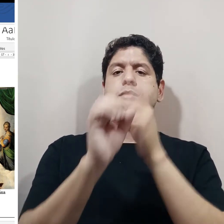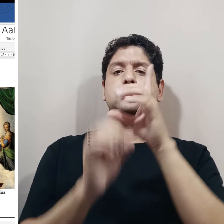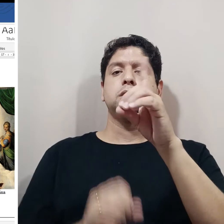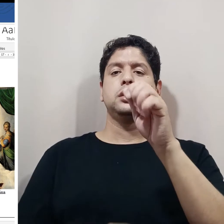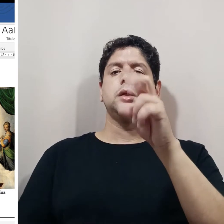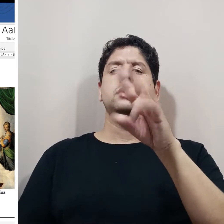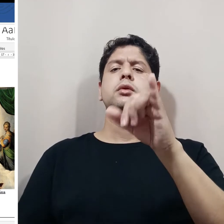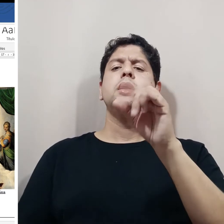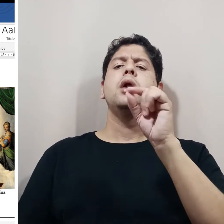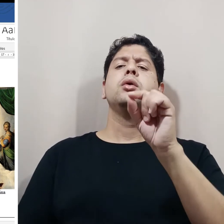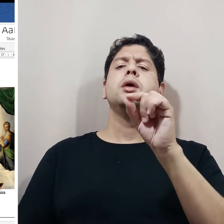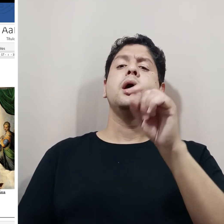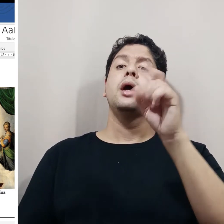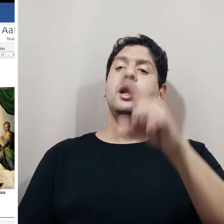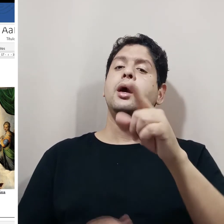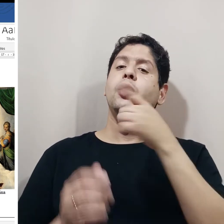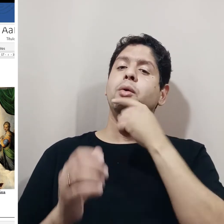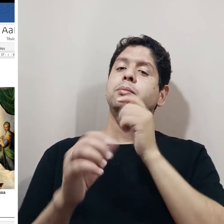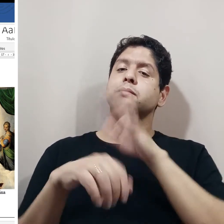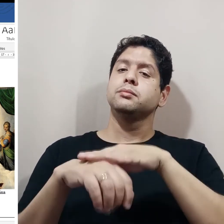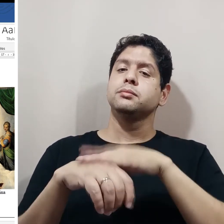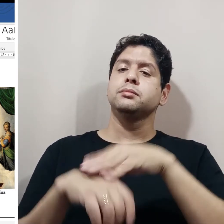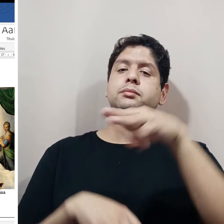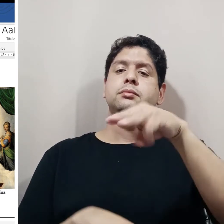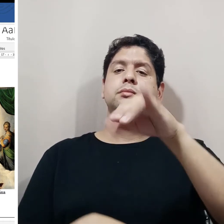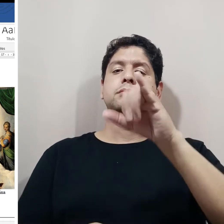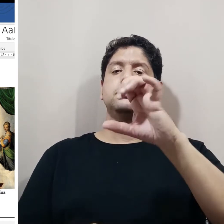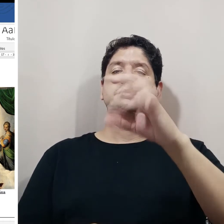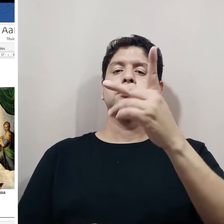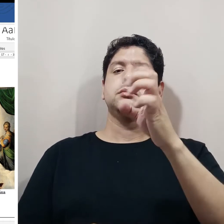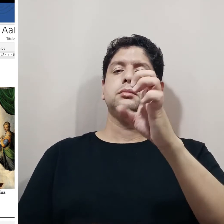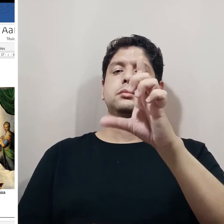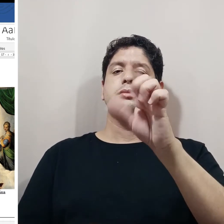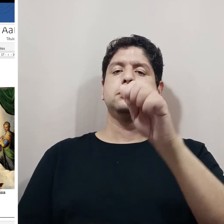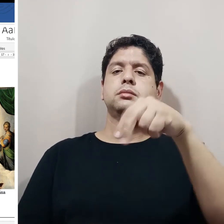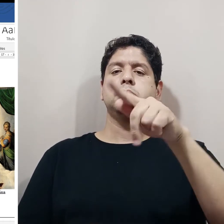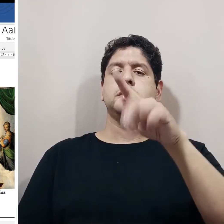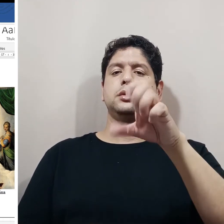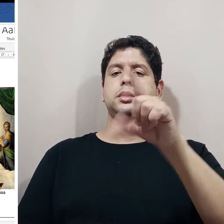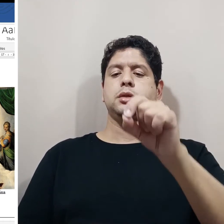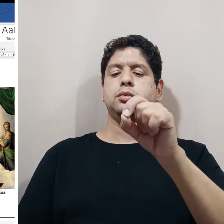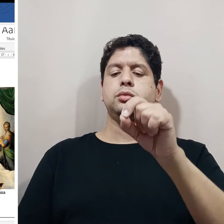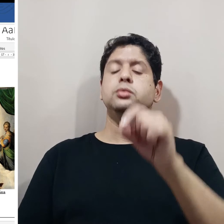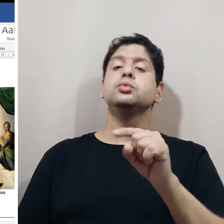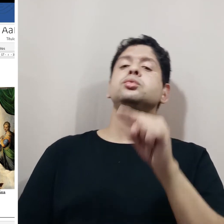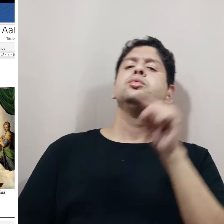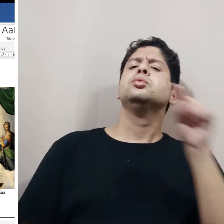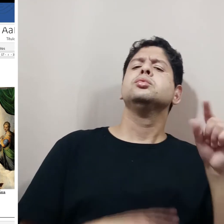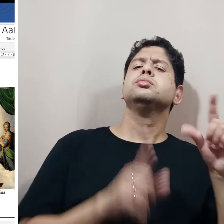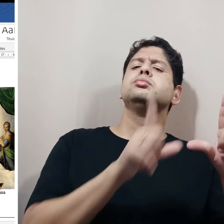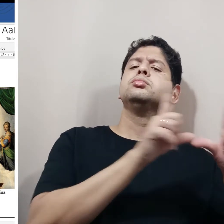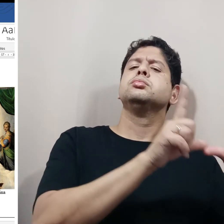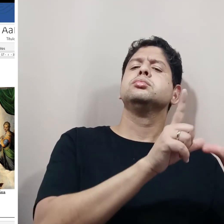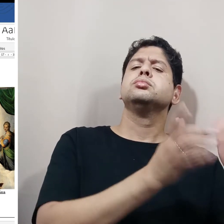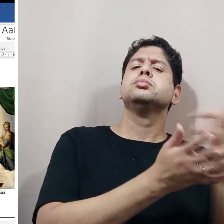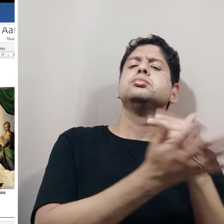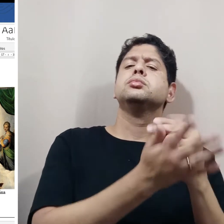A escultura Davi, né, ela é do Michelangelo, letra